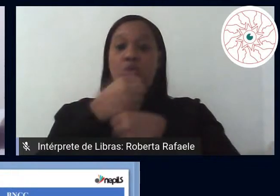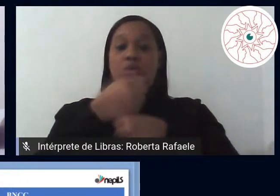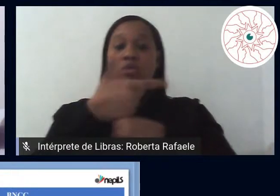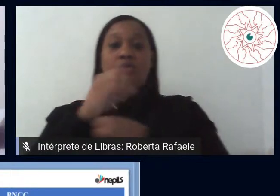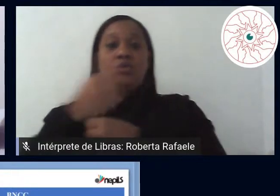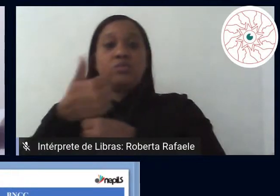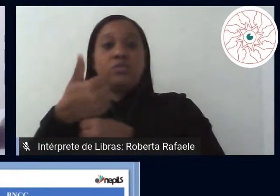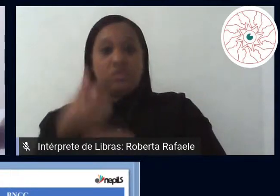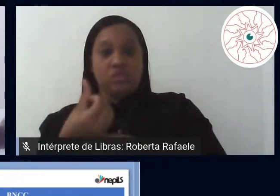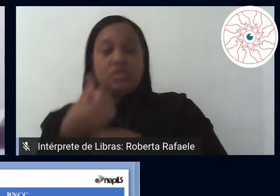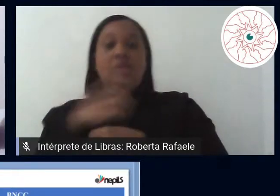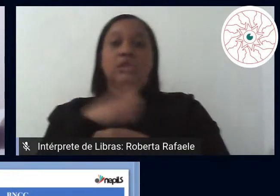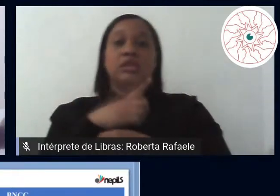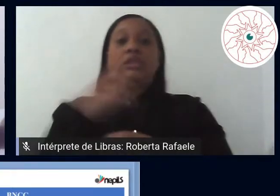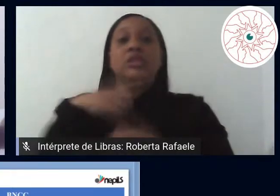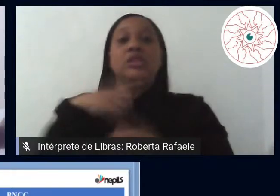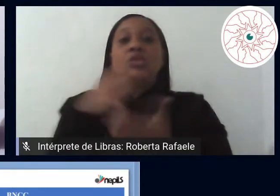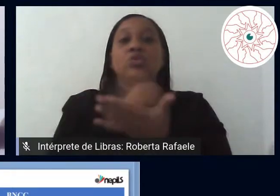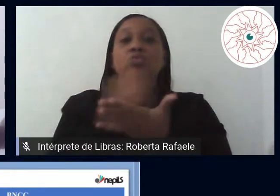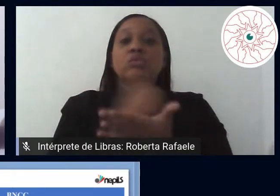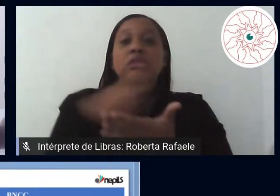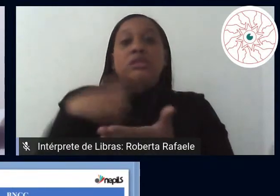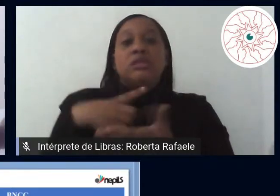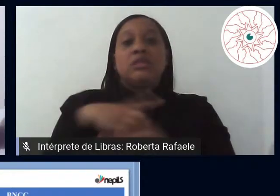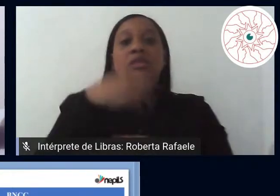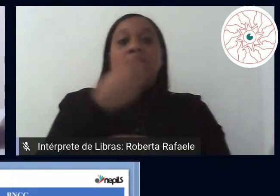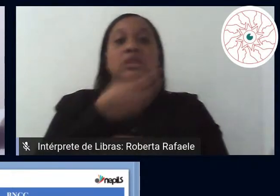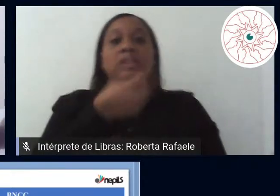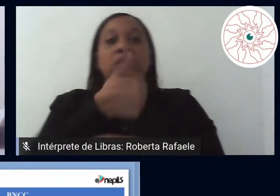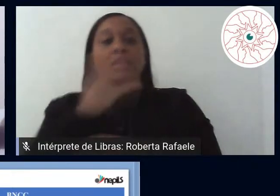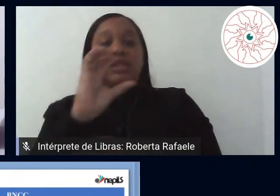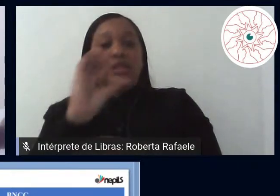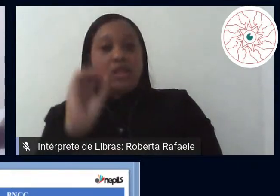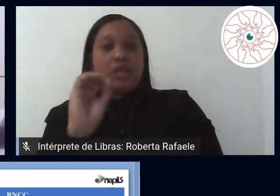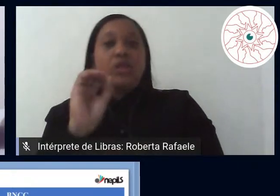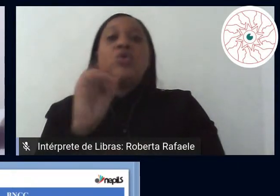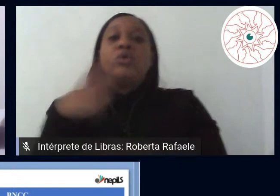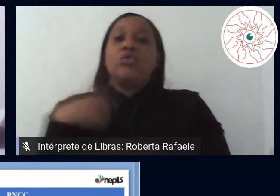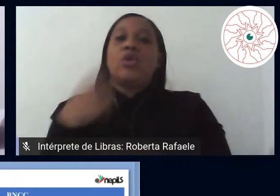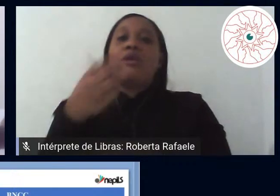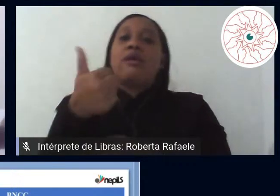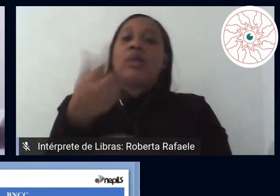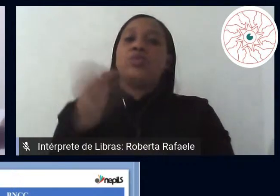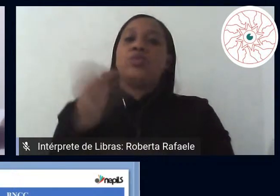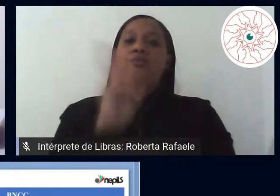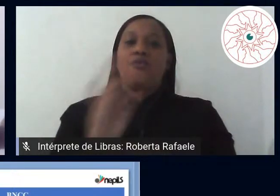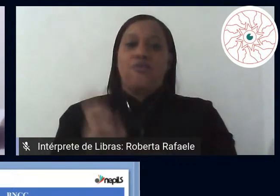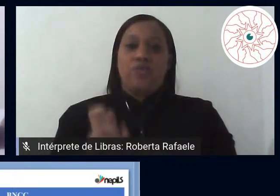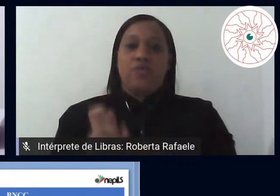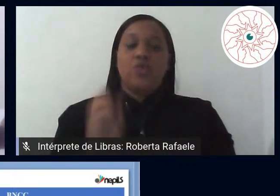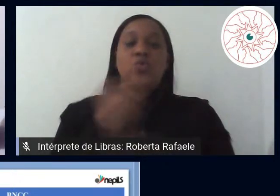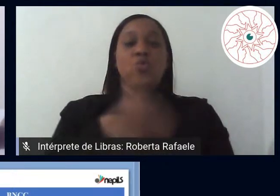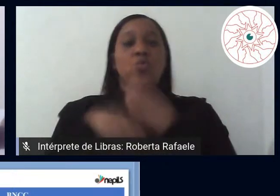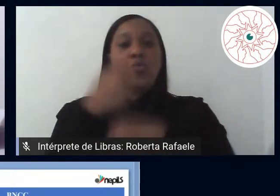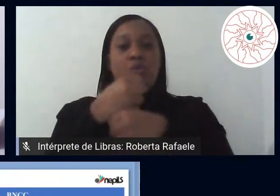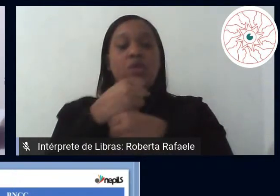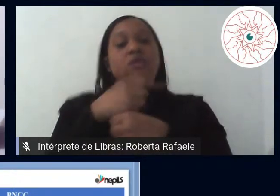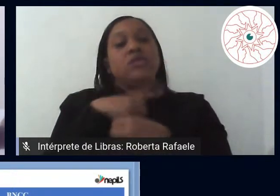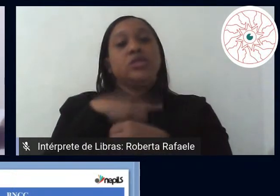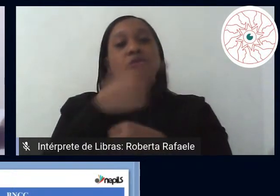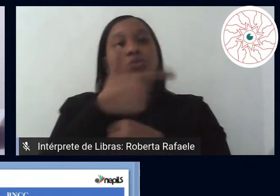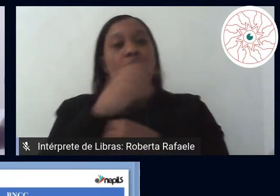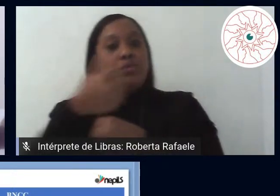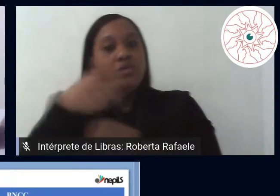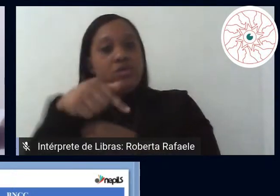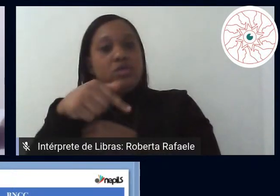652 páginas desse documento e a Libras foi citada 14 vezes. em 2017, 600 páginas. Essa é